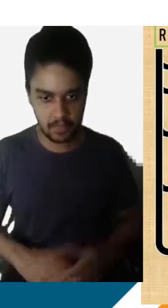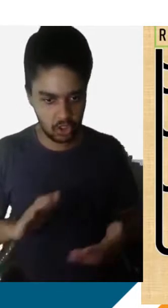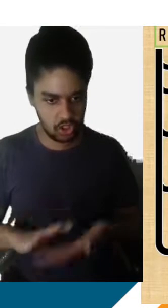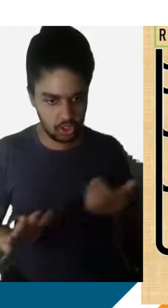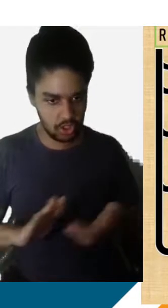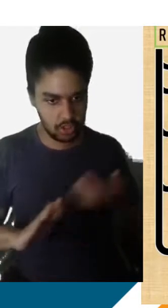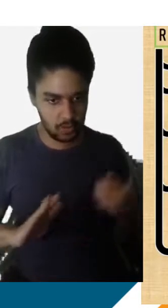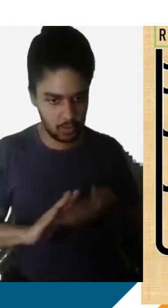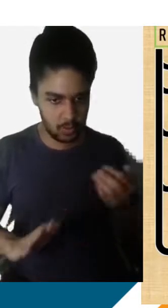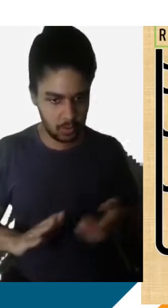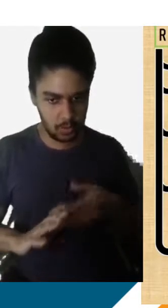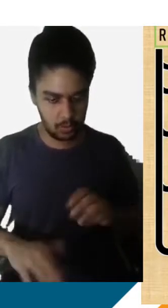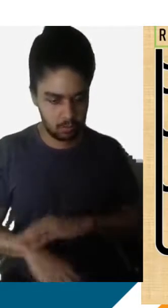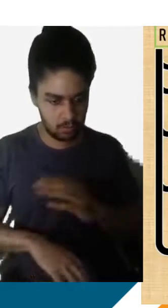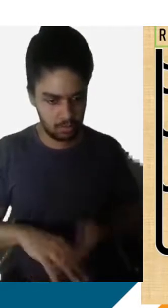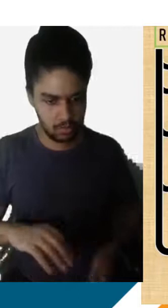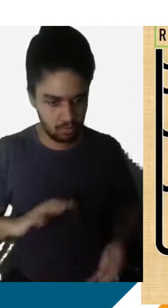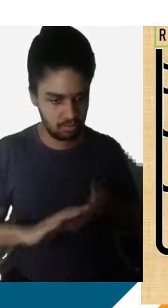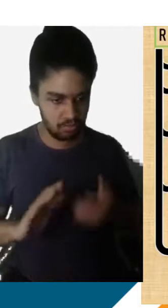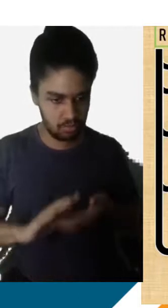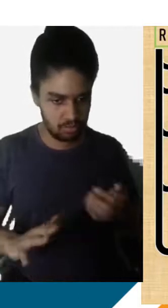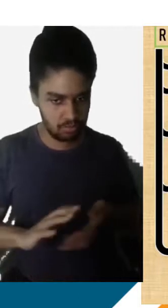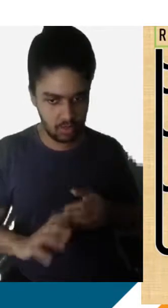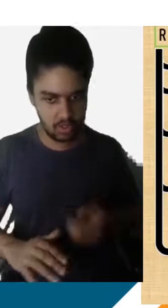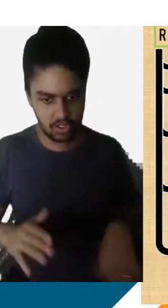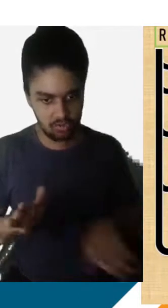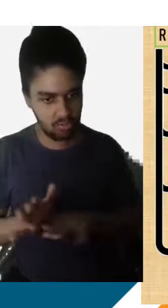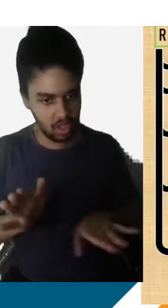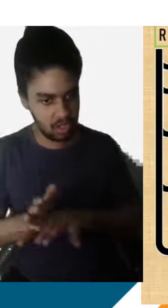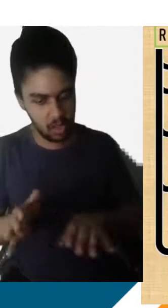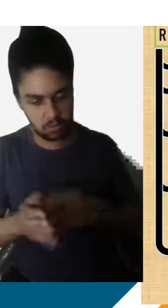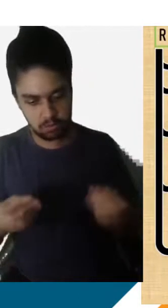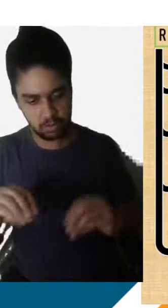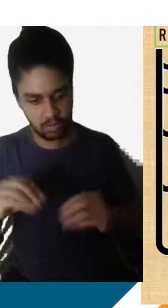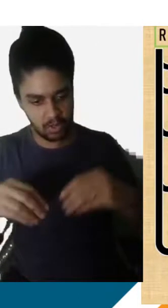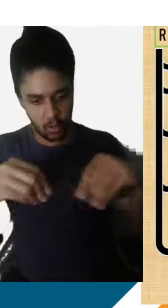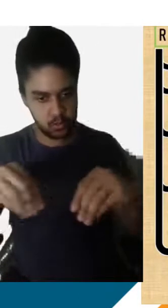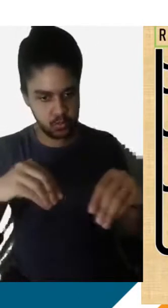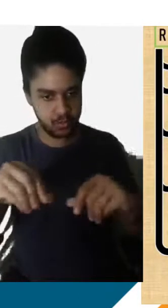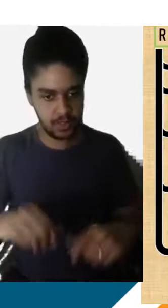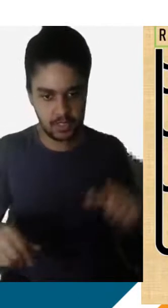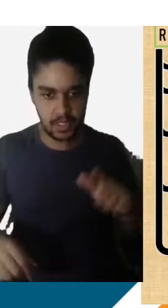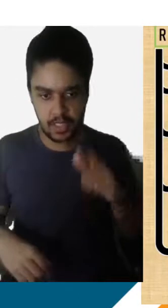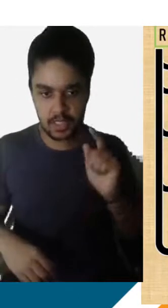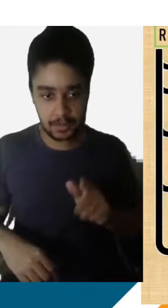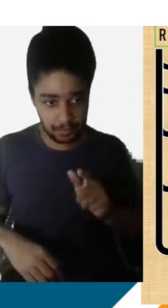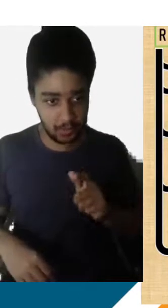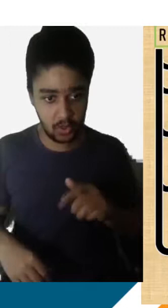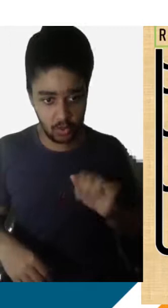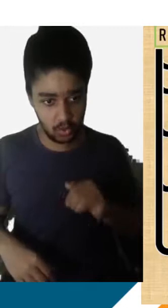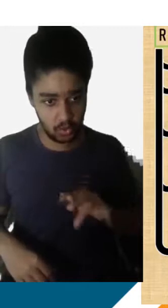maior saída de sedimento e a superfície com maior chegada e entrada de sedimento, ele,